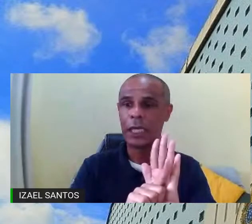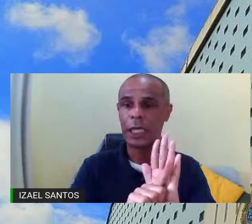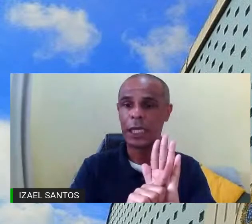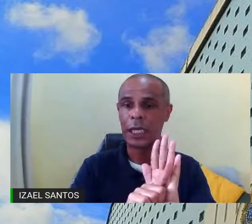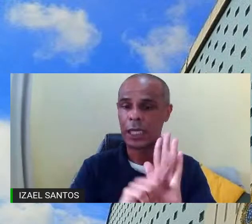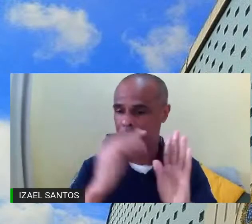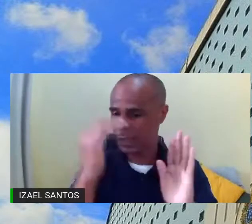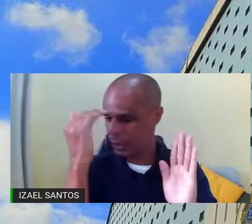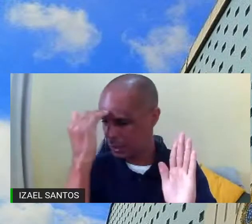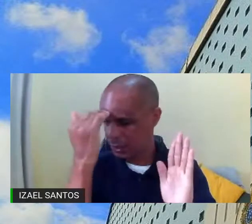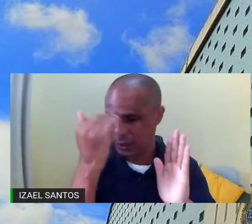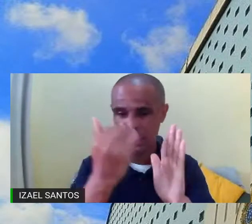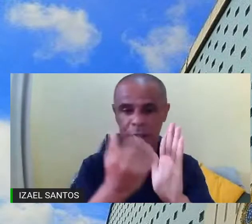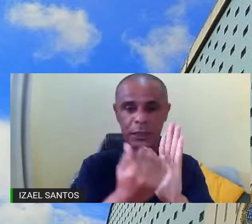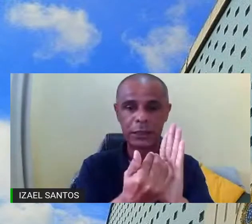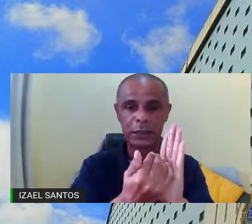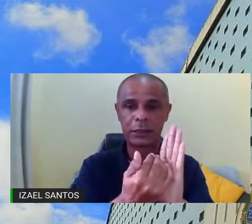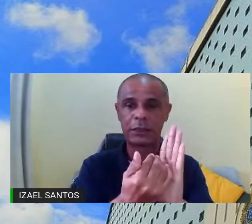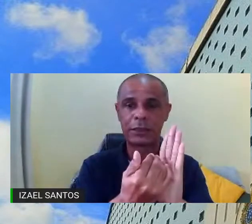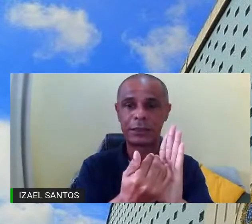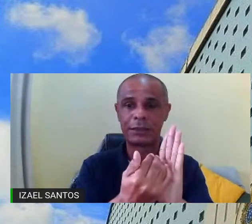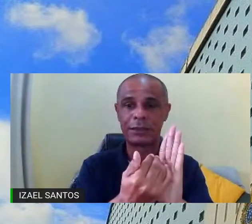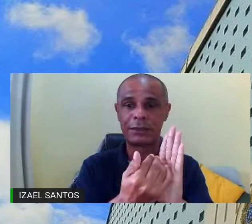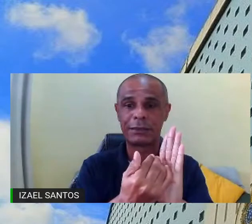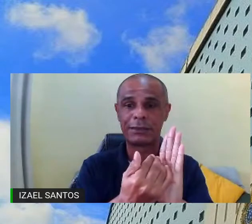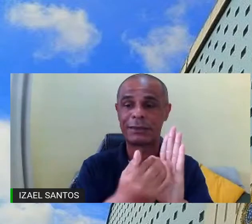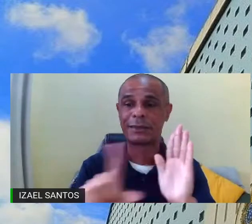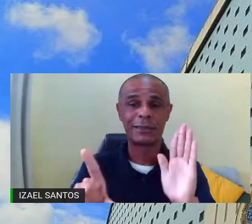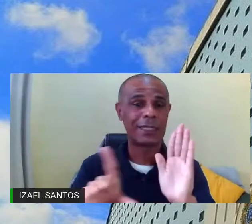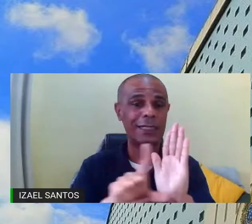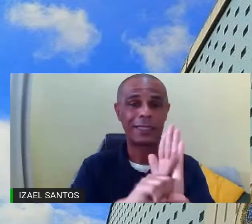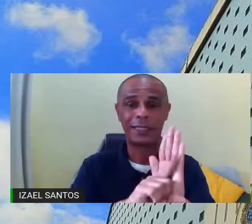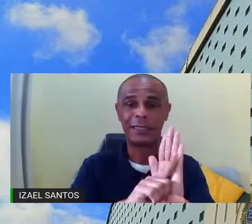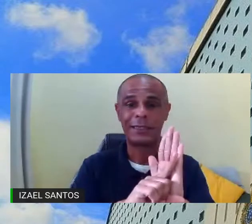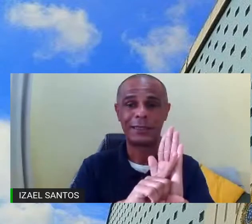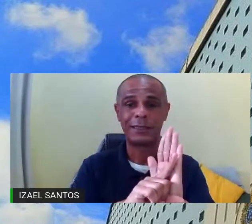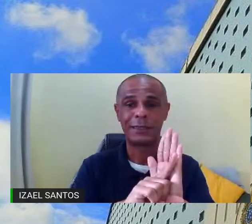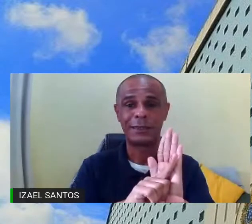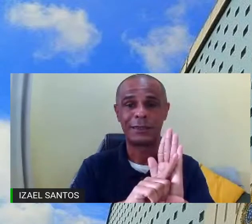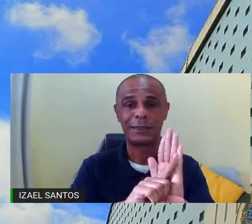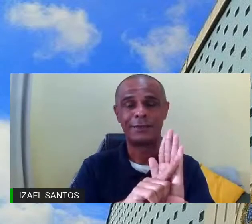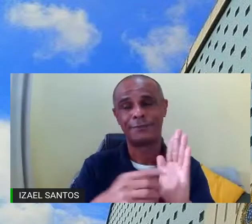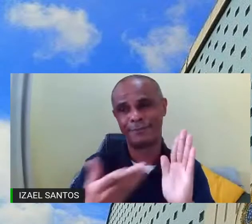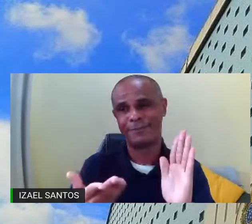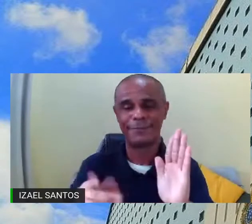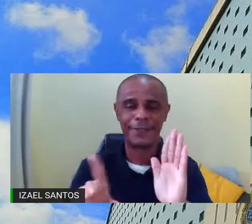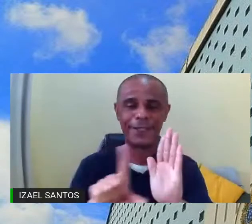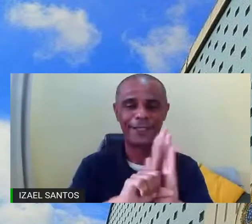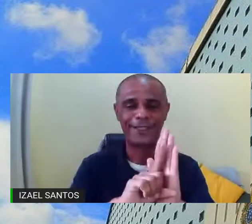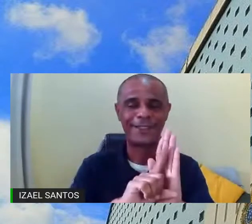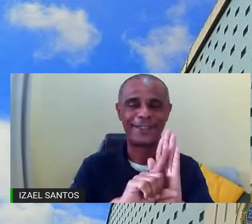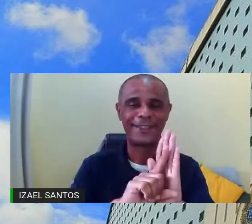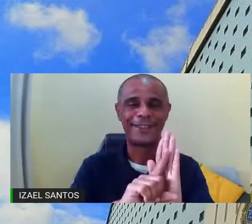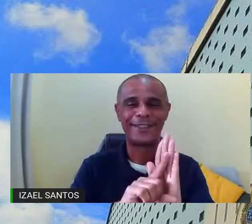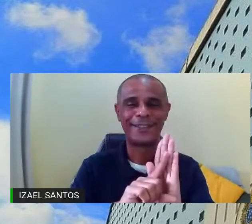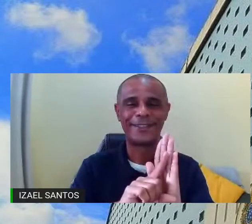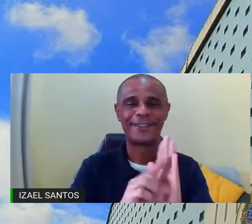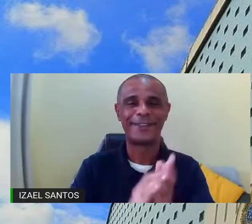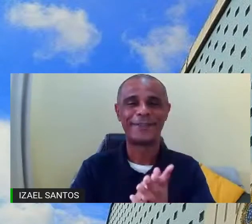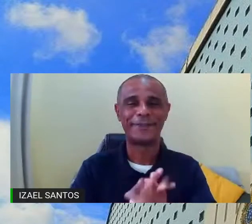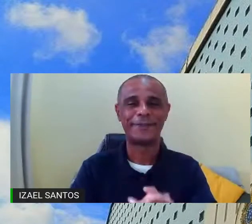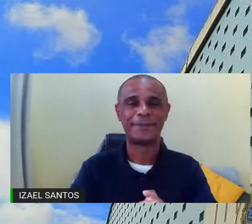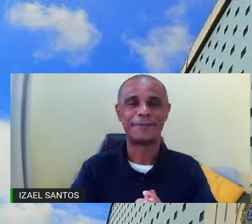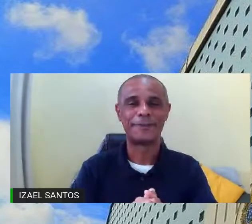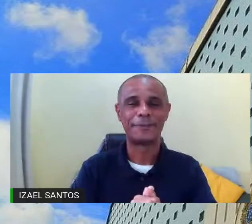A esse caos legalizado pela lei. Legalizado só pode ser por lei. Eu estou usando aqui um pleonasmo para